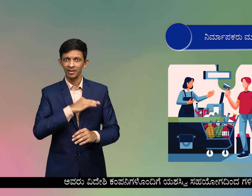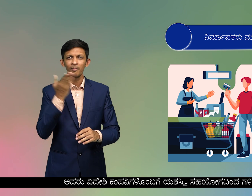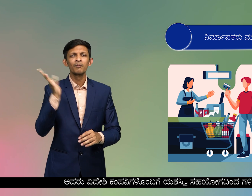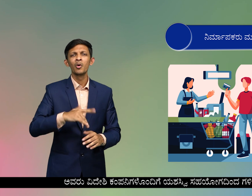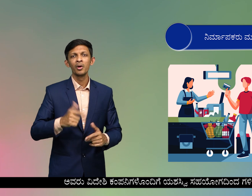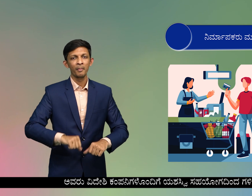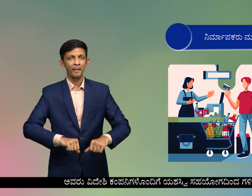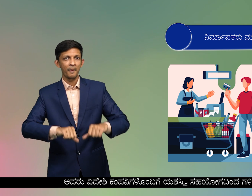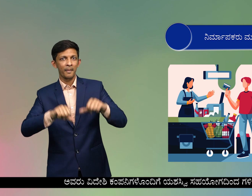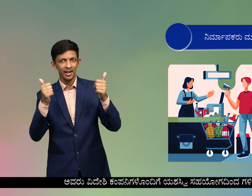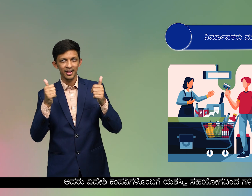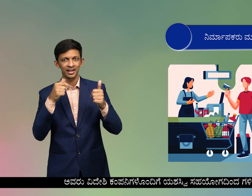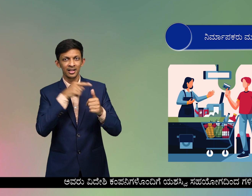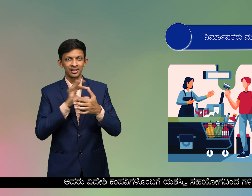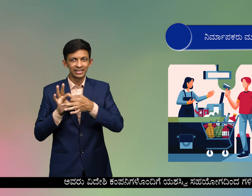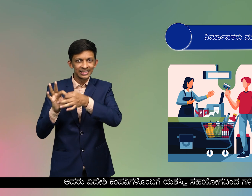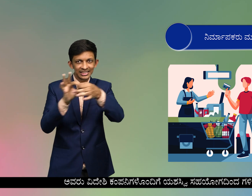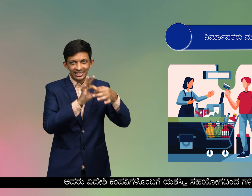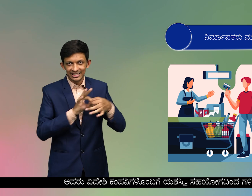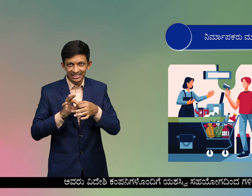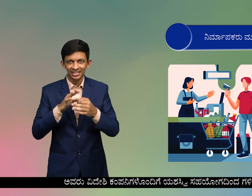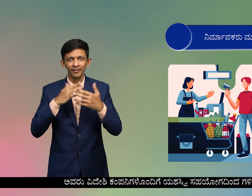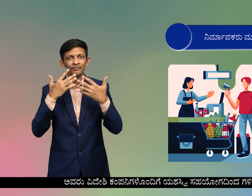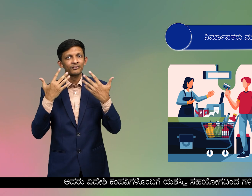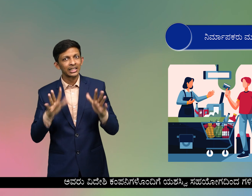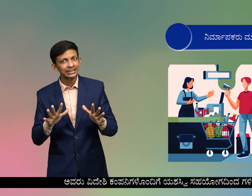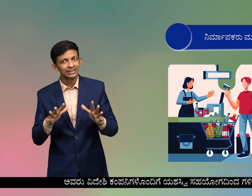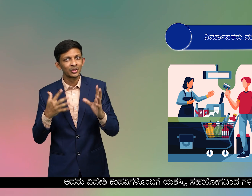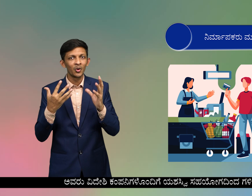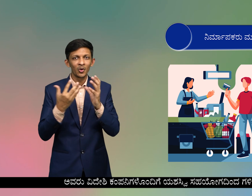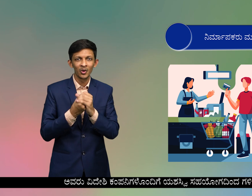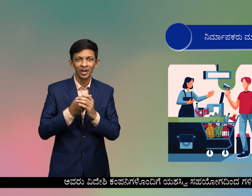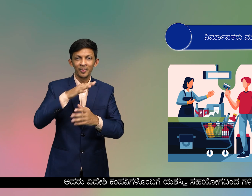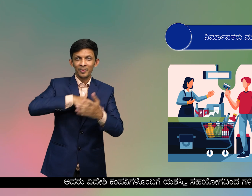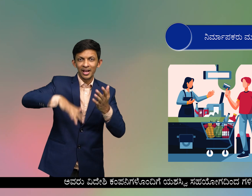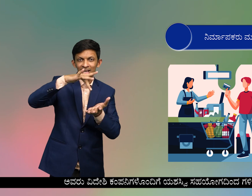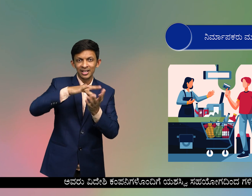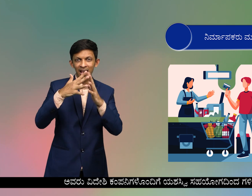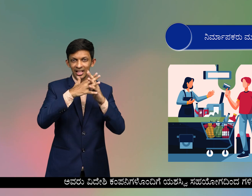ವಿದೇಶಿ ಕಂಪನಿಗಳೊಂದಿಗೆ ಯಶಸ್ವಿ ಸಹಯೋಗದಿಂದ ಗಳಿಸಿದ್ದಾರೆ.